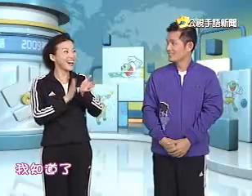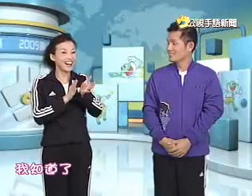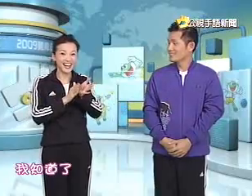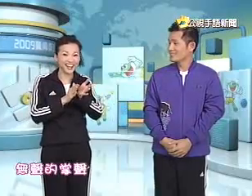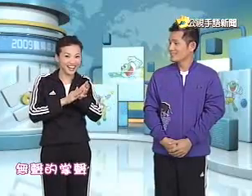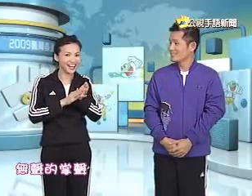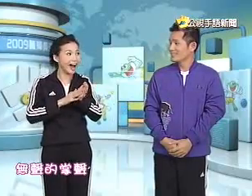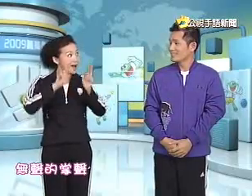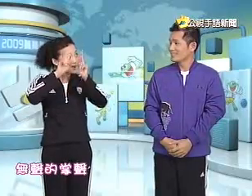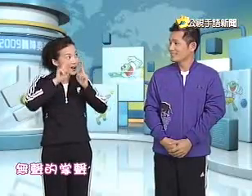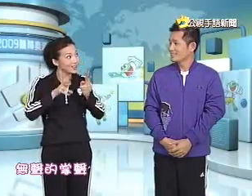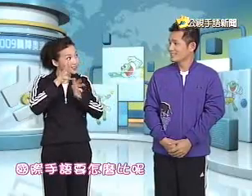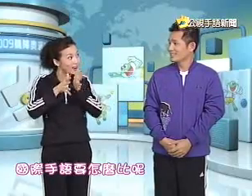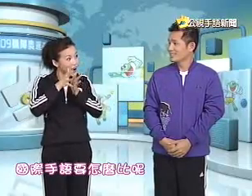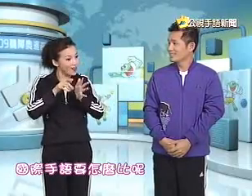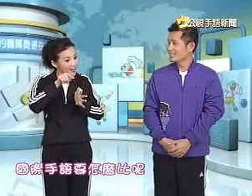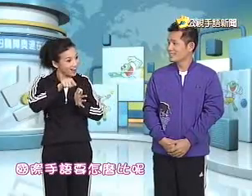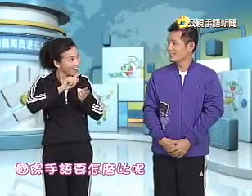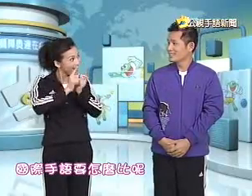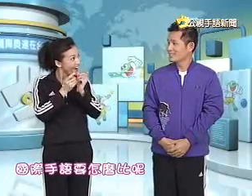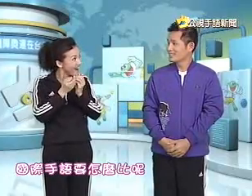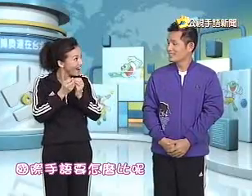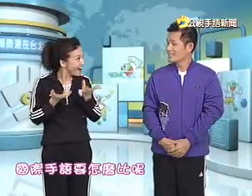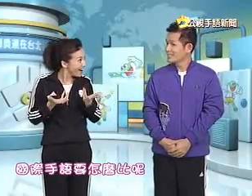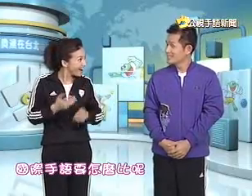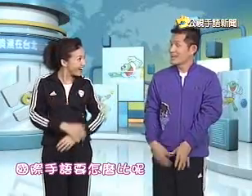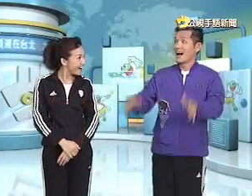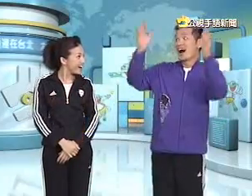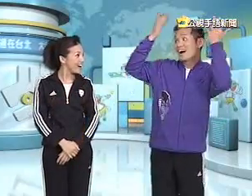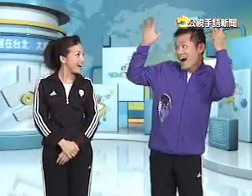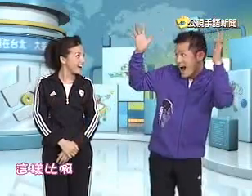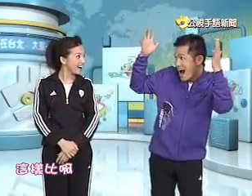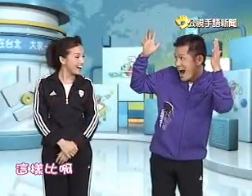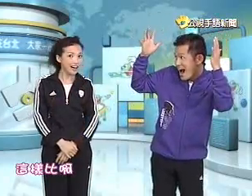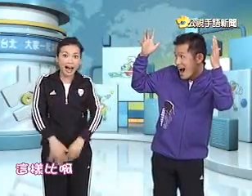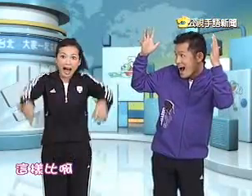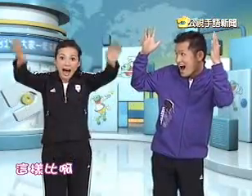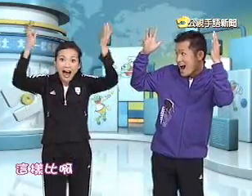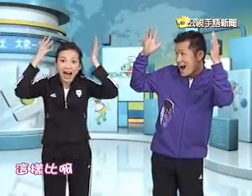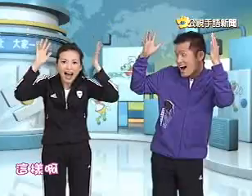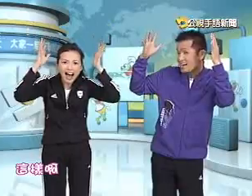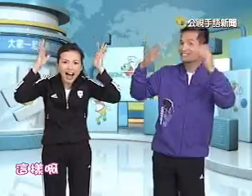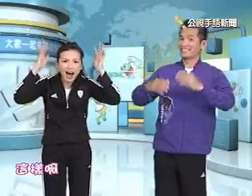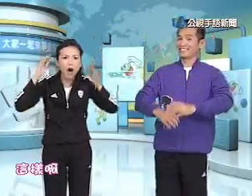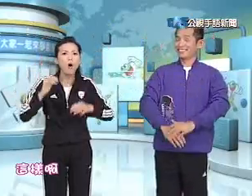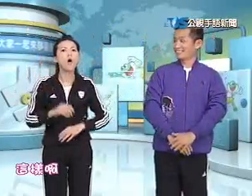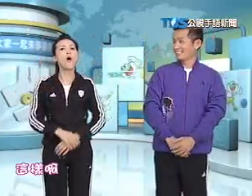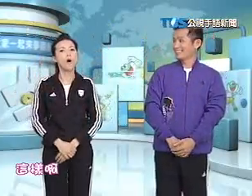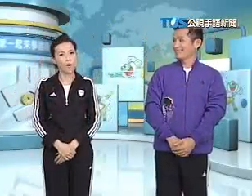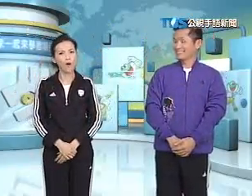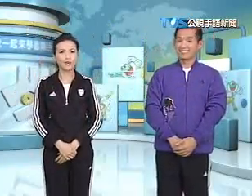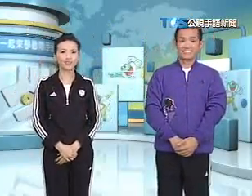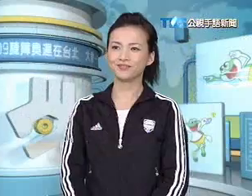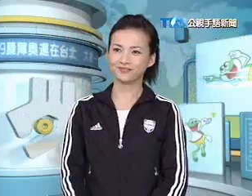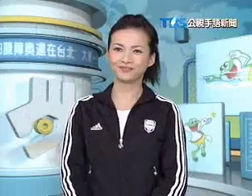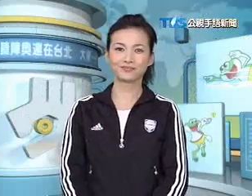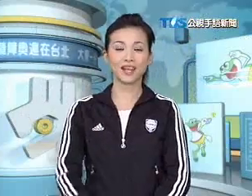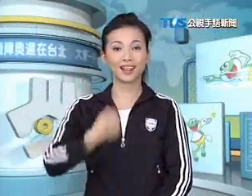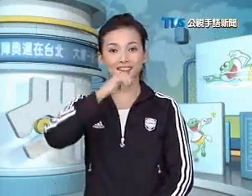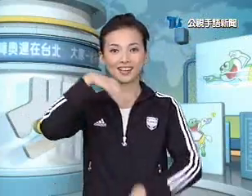了，无声的掌声。国际手语要怎么比呢？ 这样比啊。 这样啊，哦，